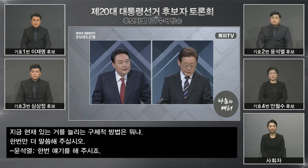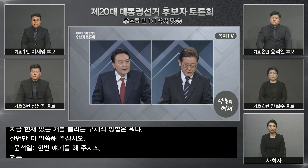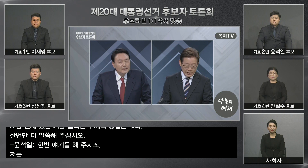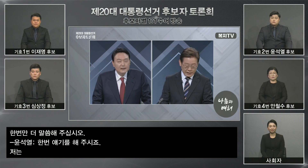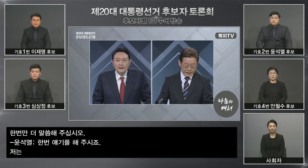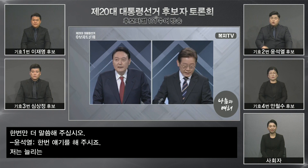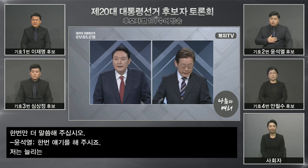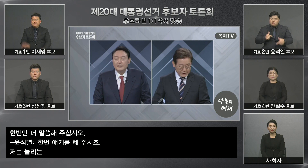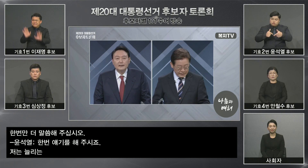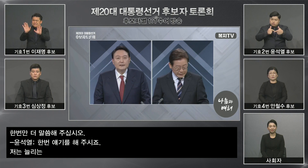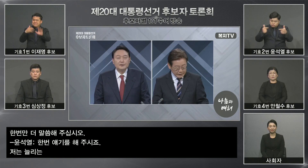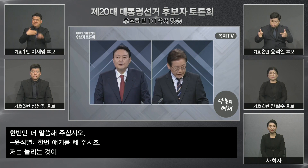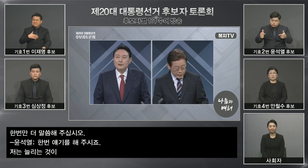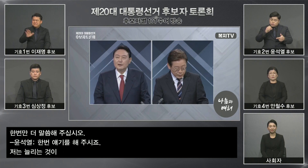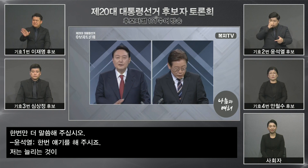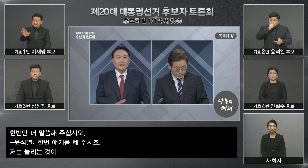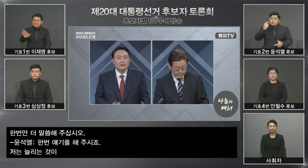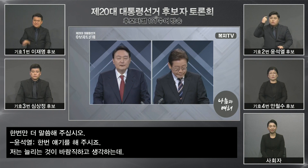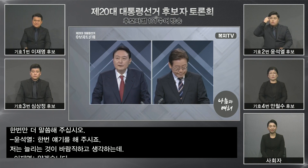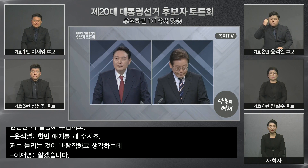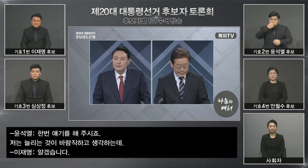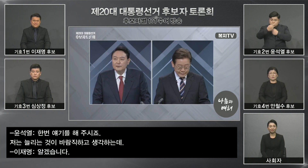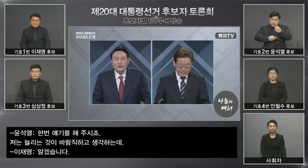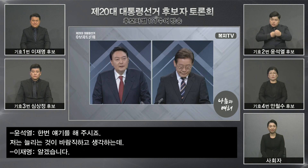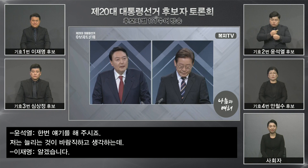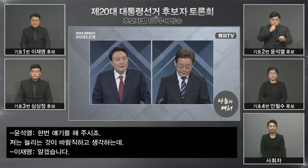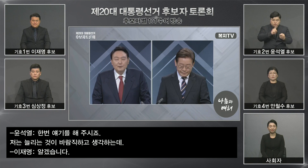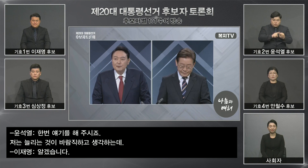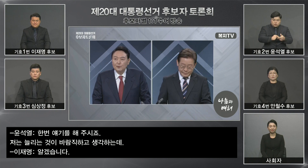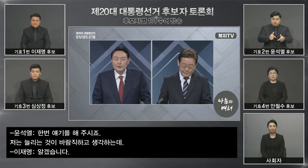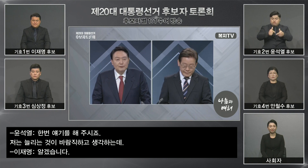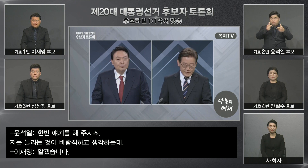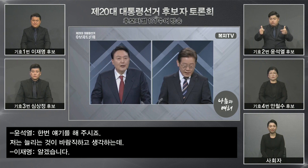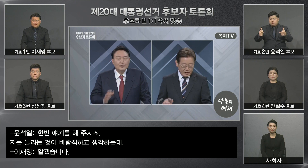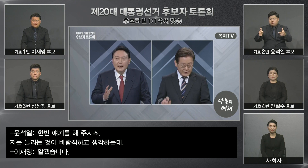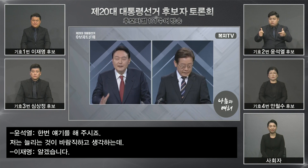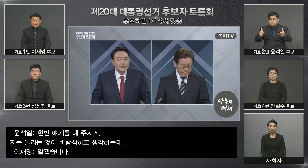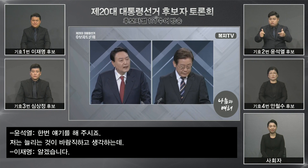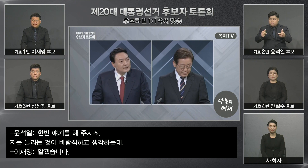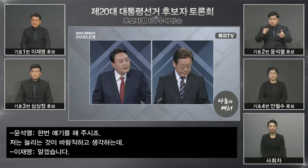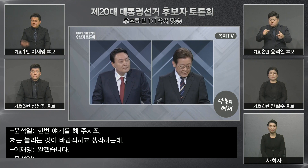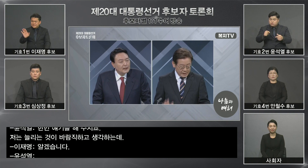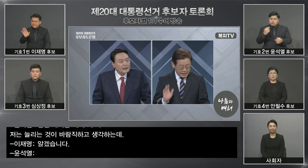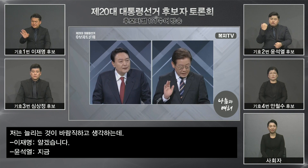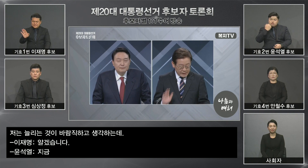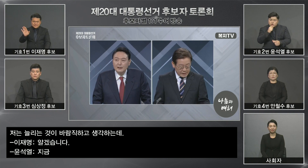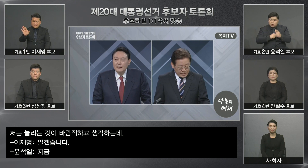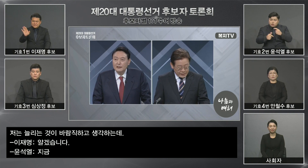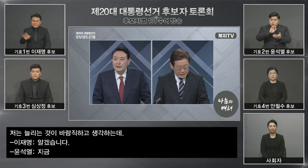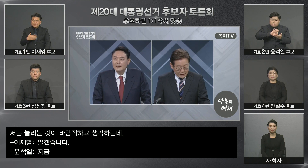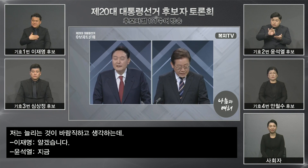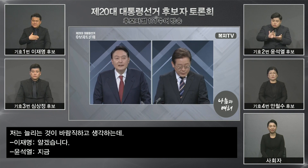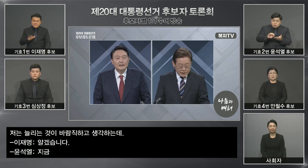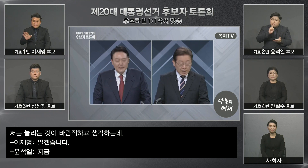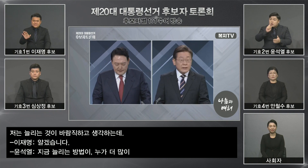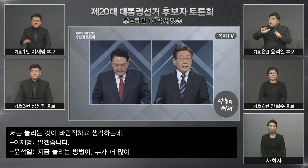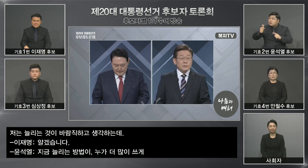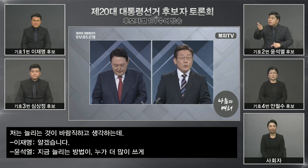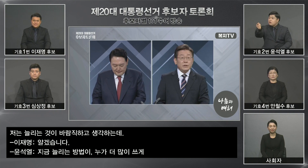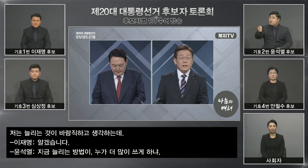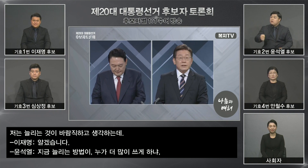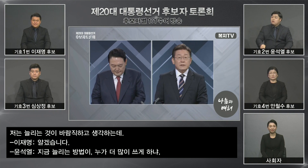했는데, 알겠습니다. 네, 네. 지금 1년짜리를 늘리는 방법이 뭐냐? 누가 더 많이 쓰게 하냐 이런 말 아니겠습니까? 자,